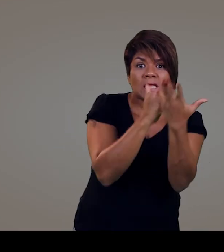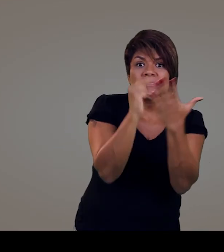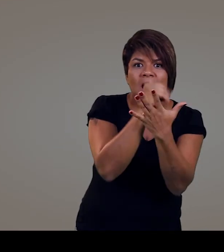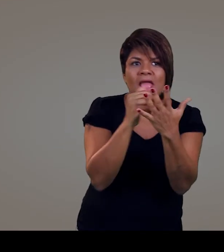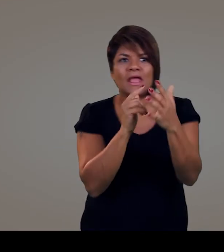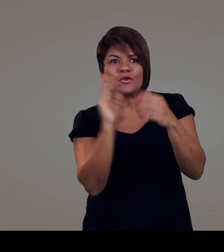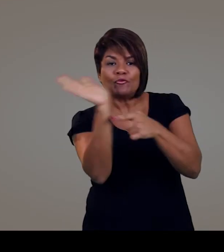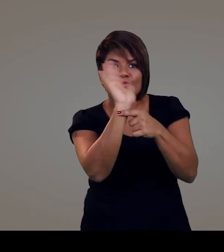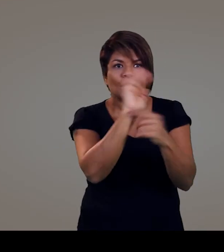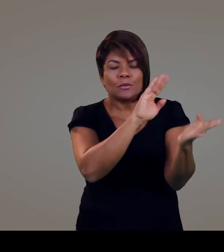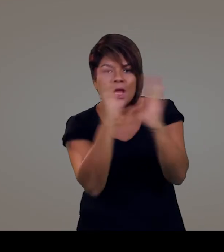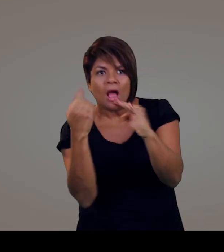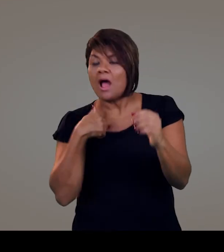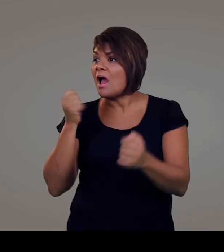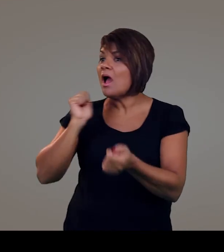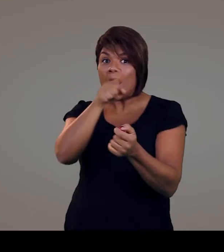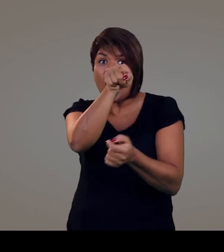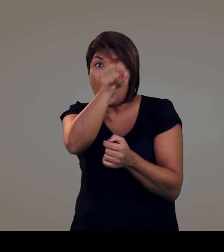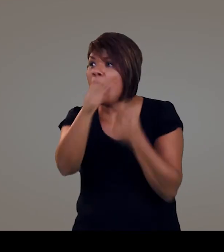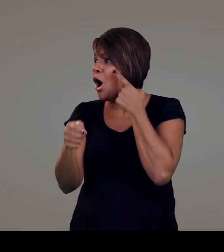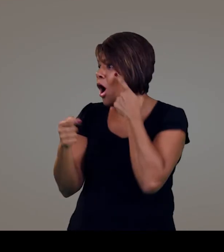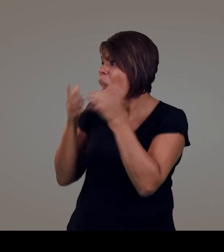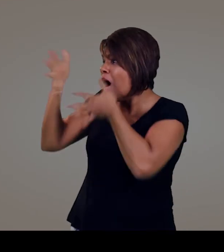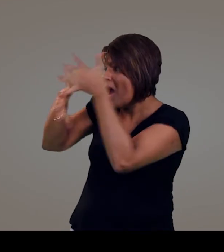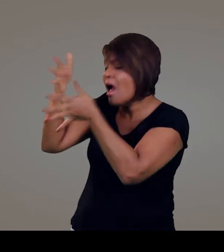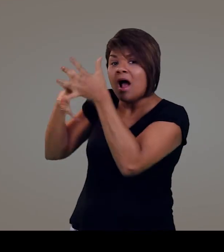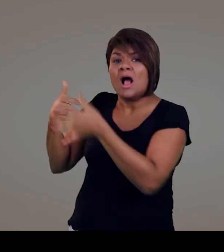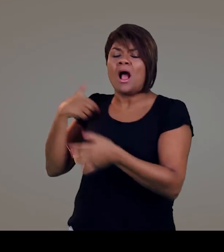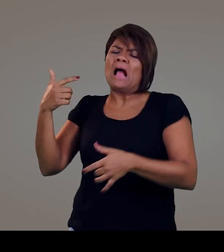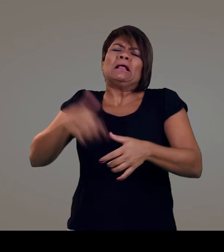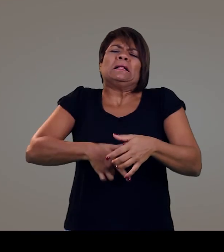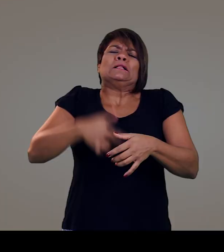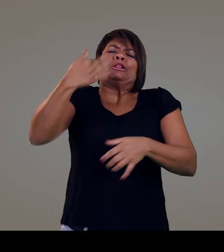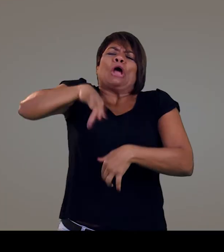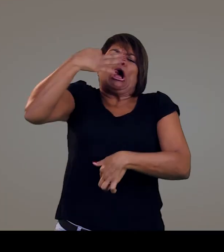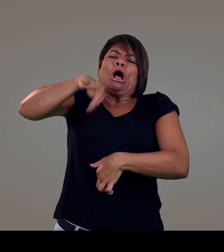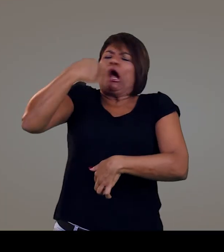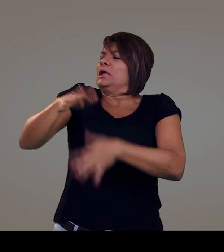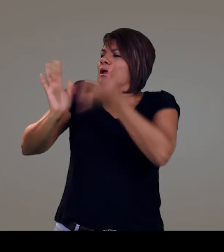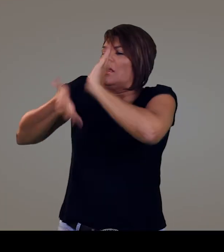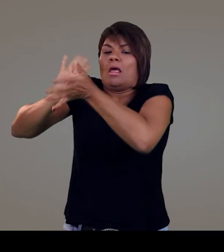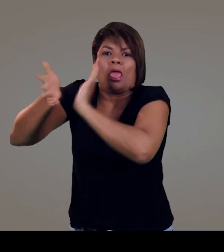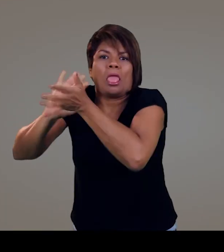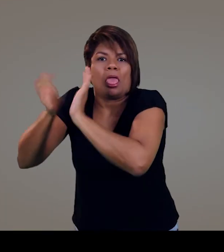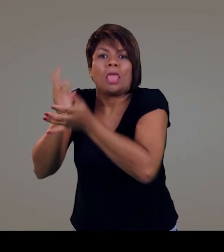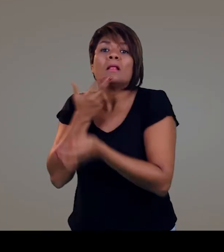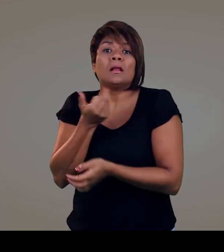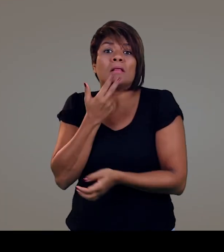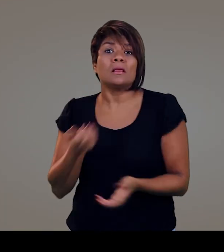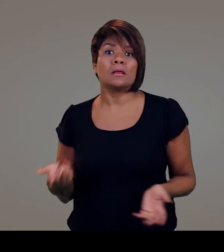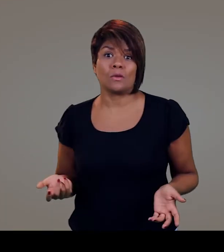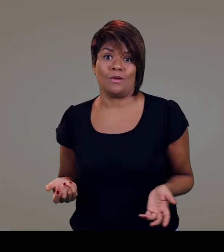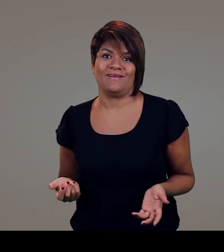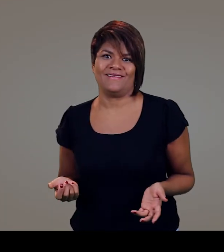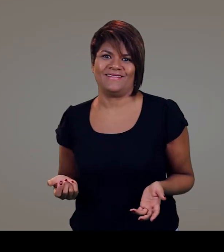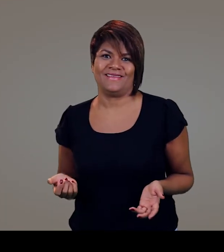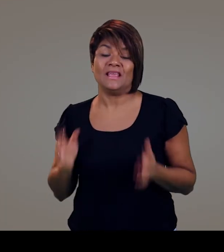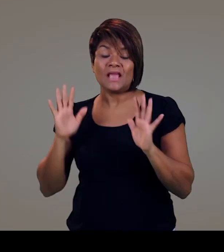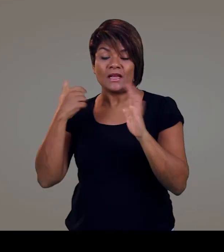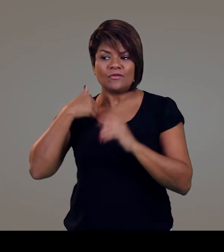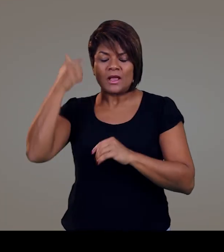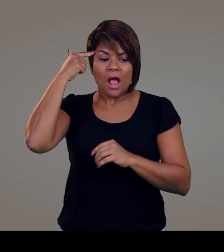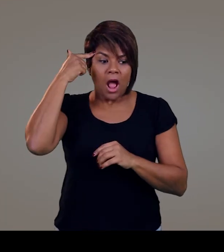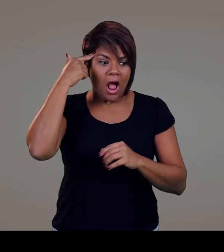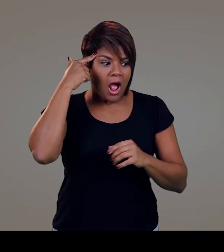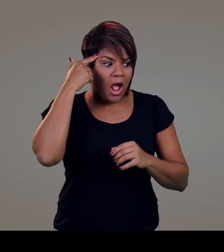desenho, aquele filme em língua de sinais, ele vai falar que está com dor de barriga em língua de sinais, e ele vai lembrar que ele